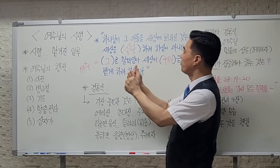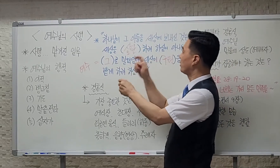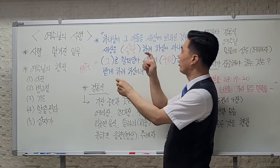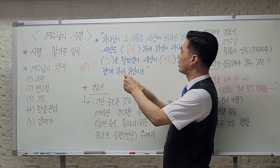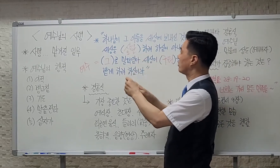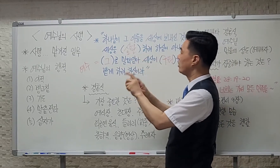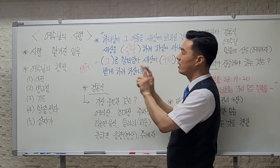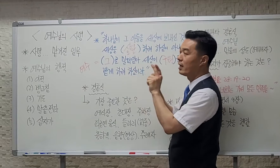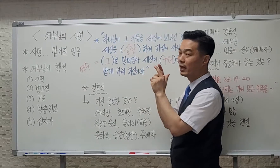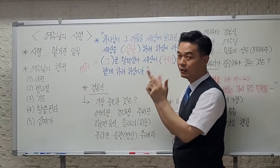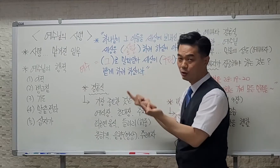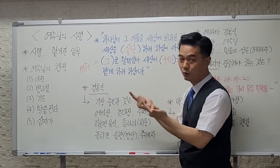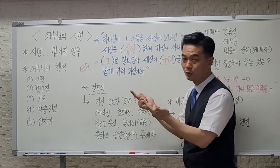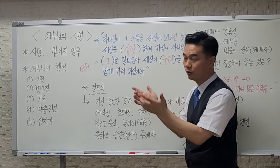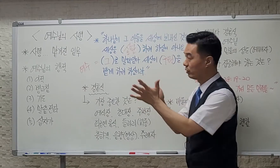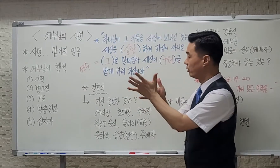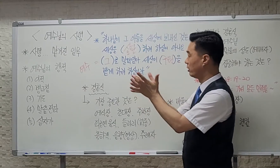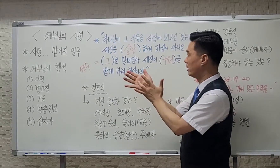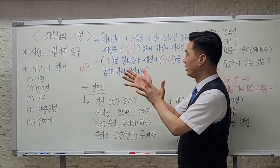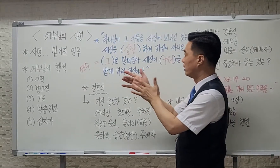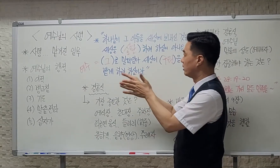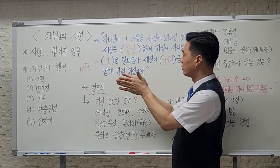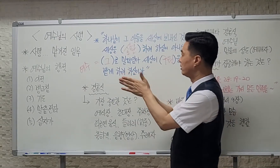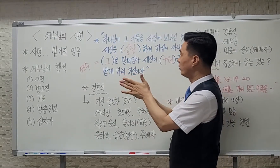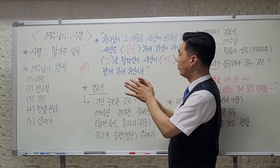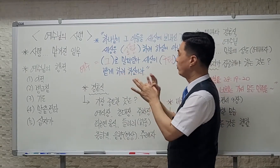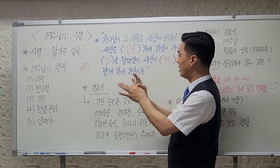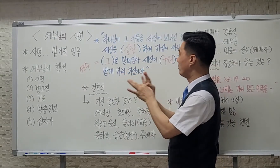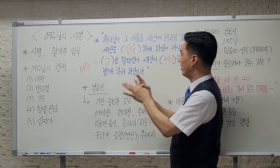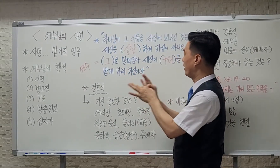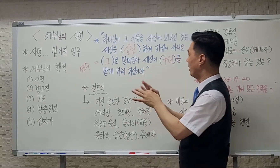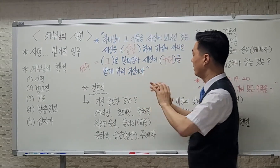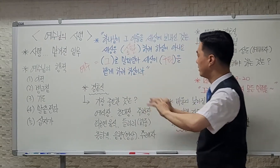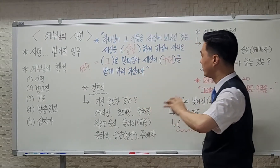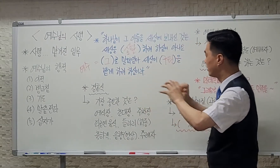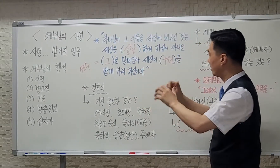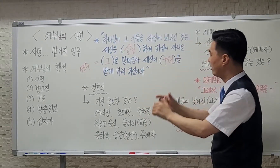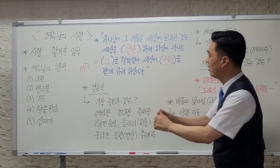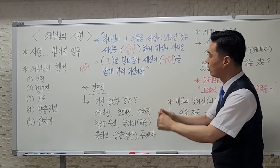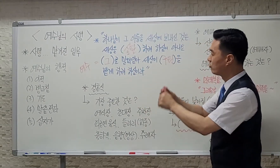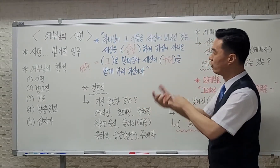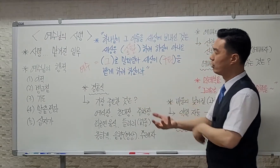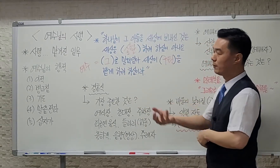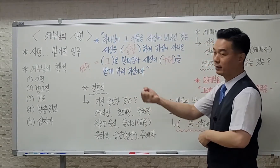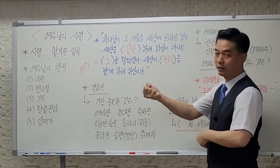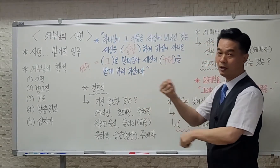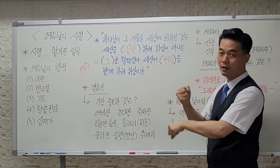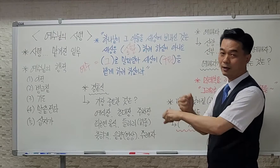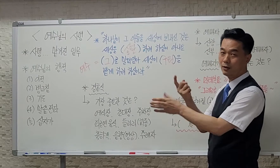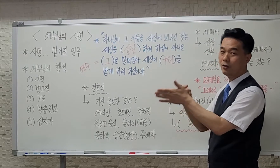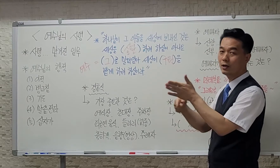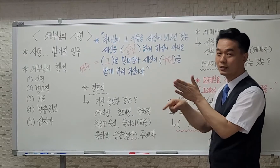심판하라 하심이 아니요, 그로 말미암아 세상이 구원을 받게 하려